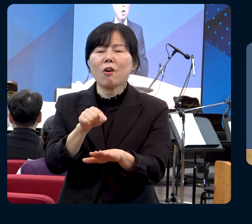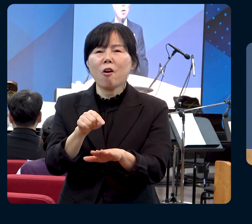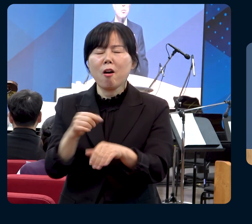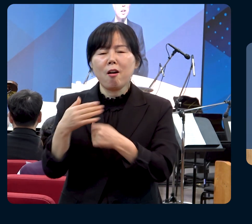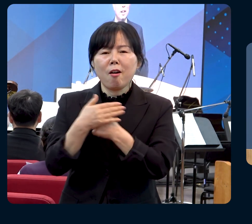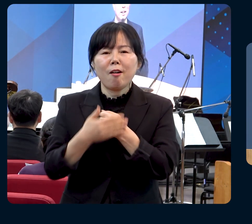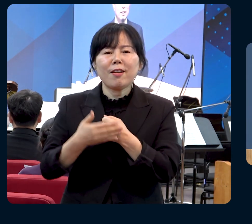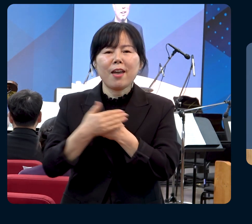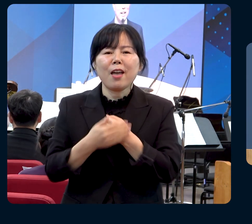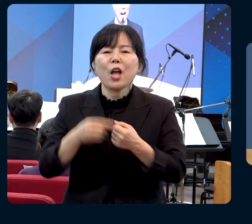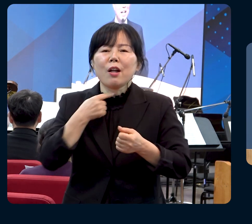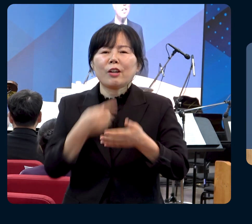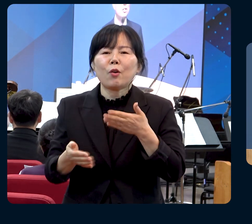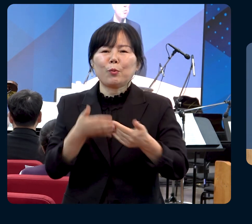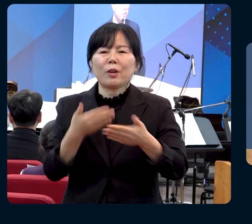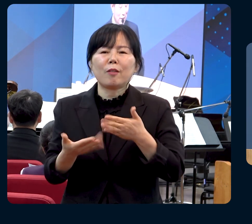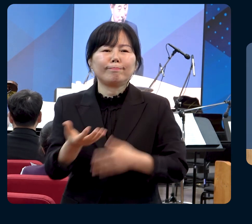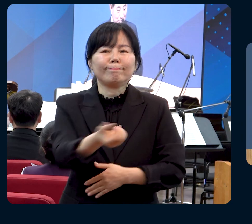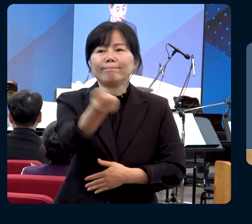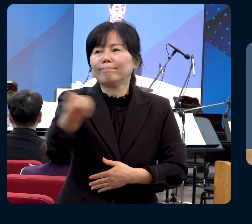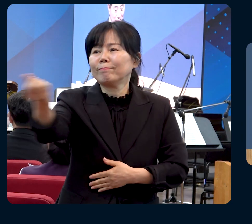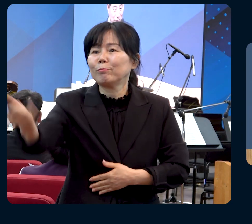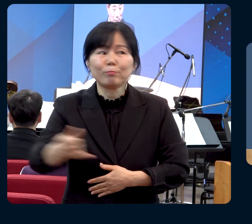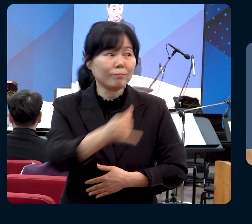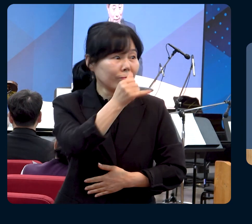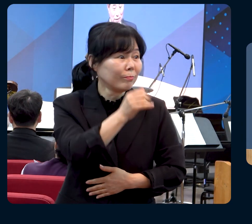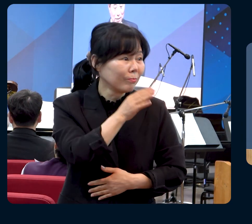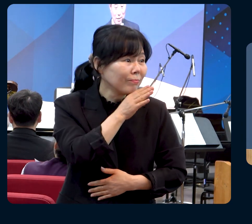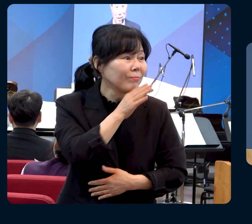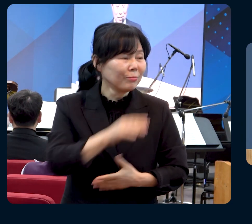은혜의 경험들이 다 있습니다.